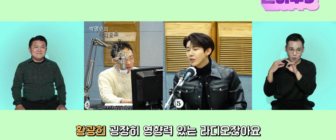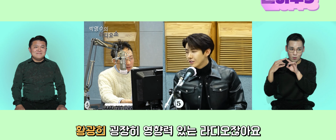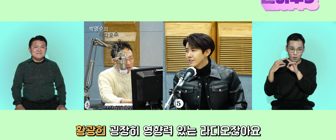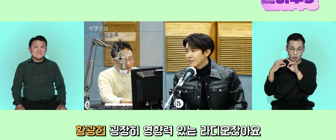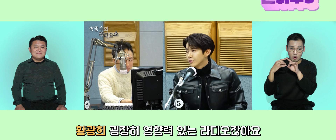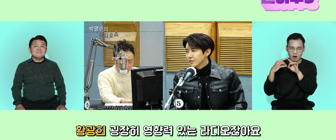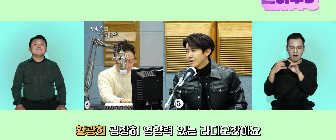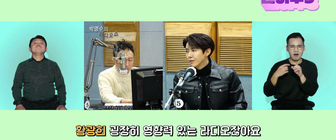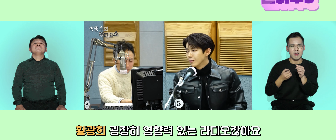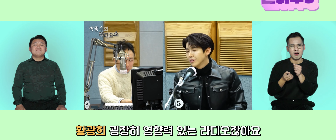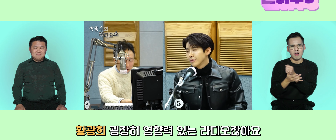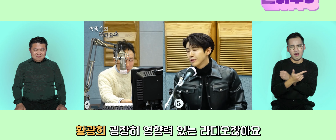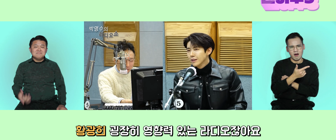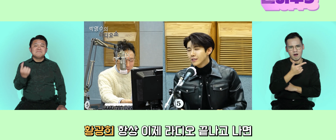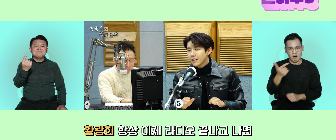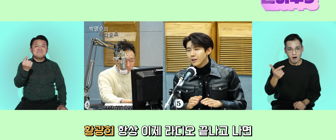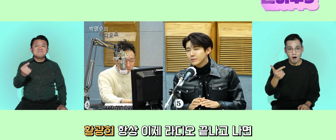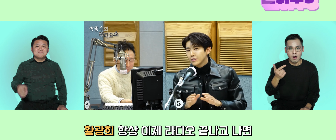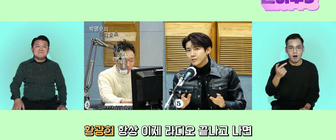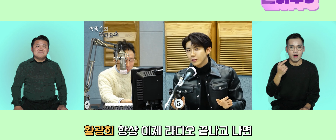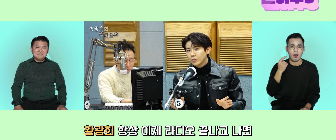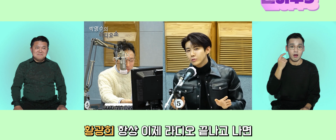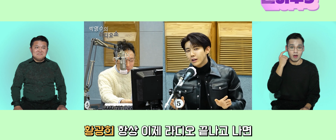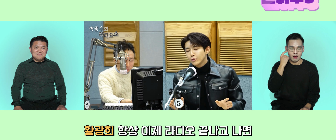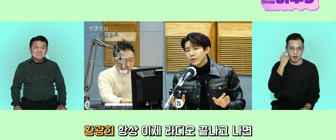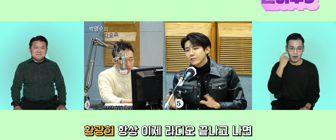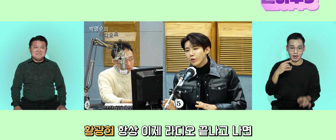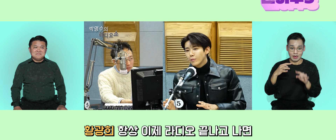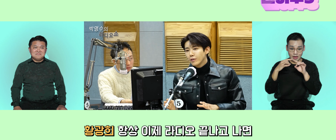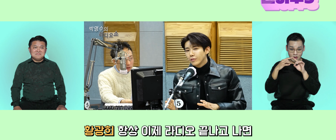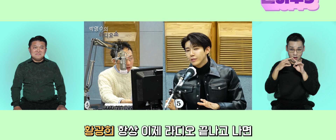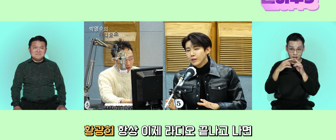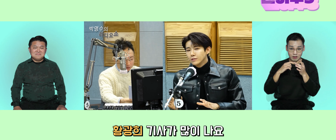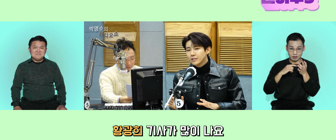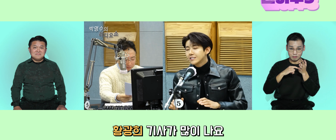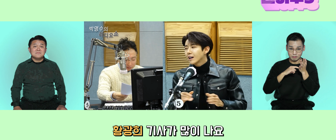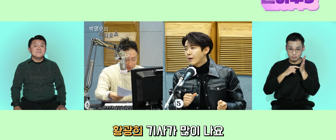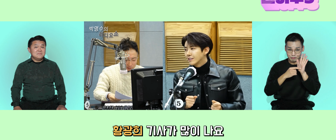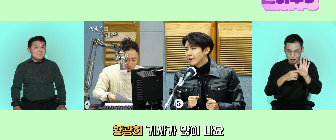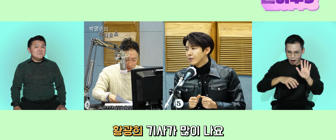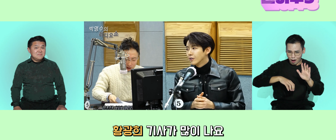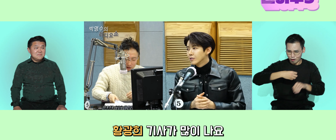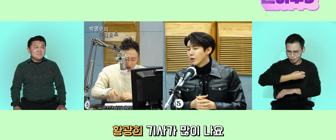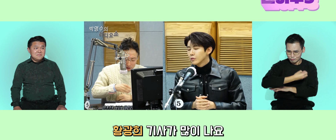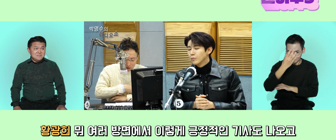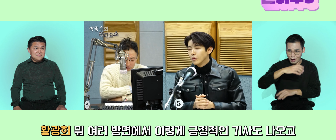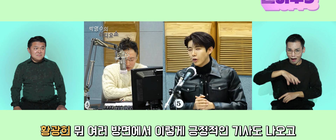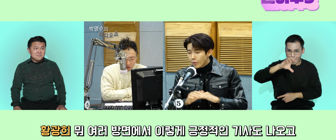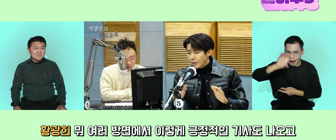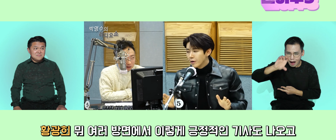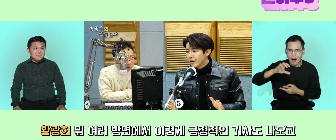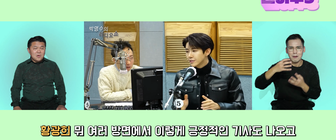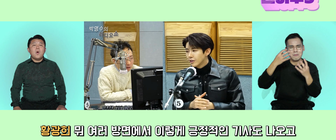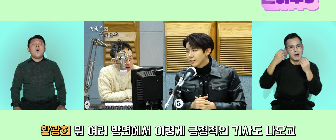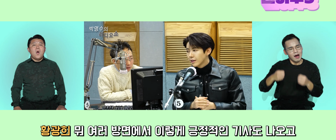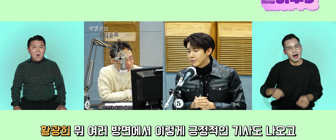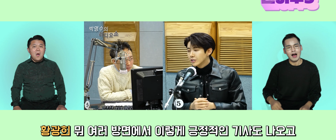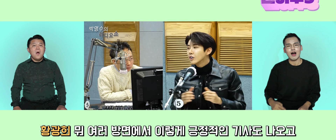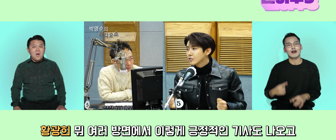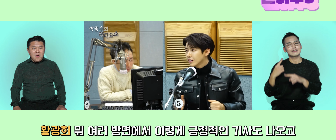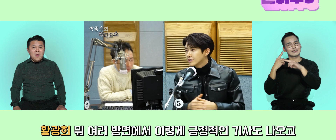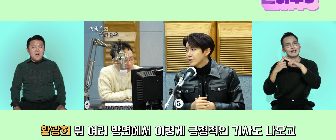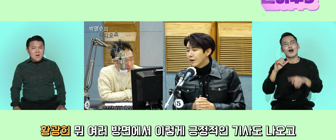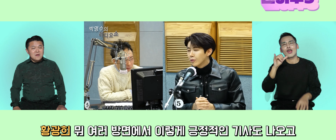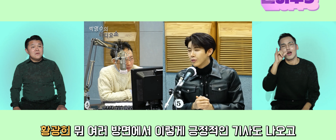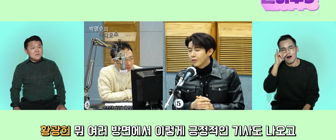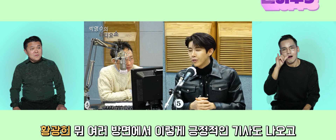영향력 있는 라디오잖아요. 항상 라디오가 끝나고 나면 기사가 많이 나요. 여러 방면에서 이렇게 또